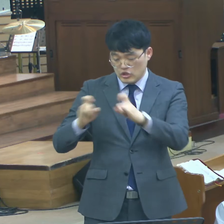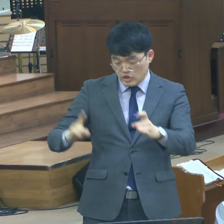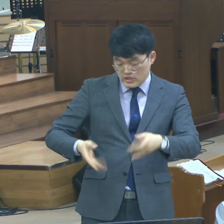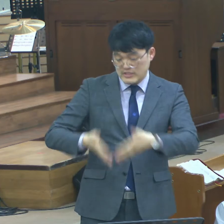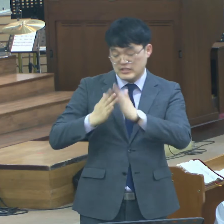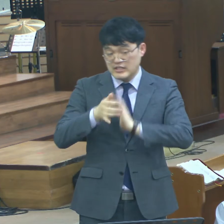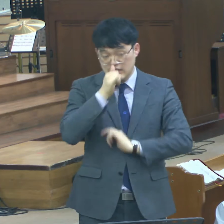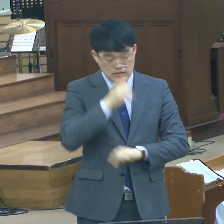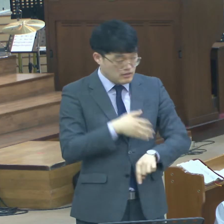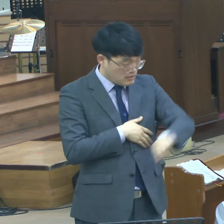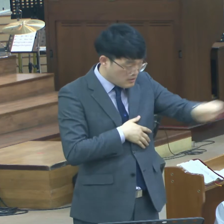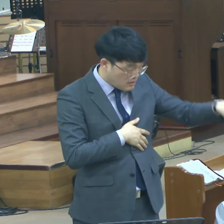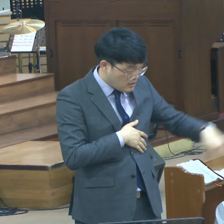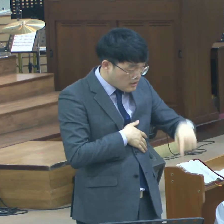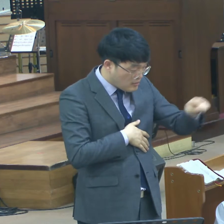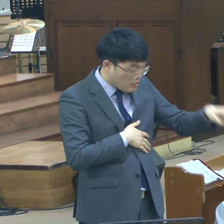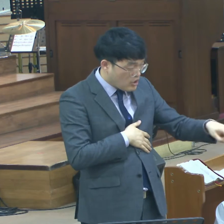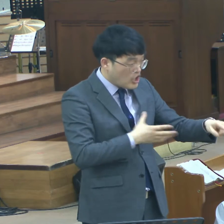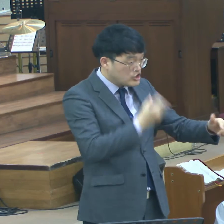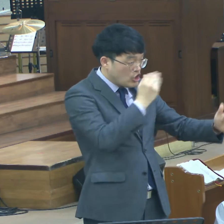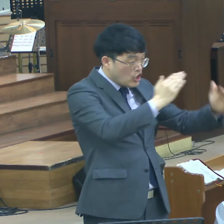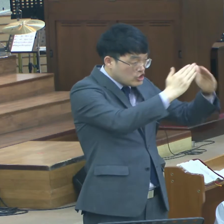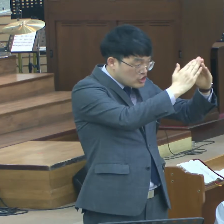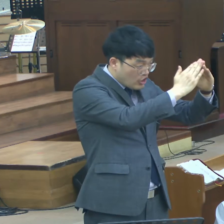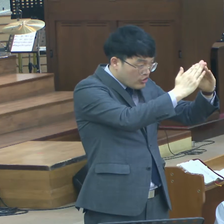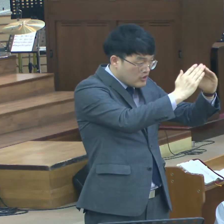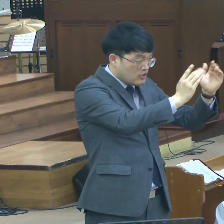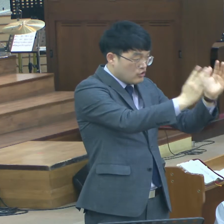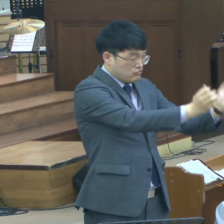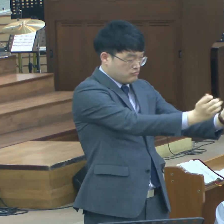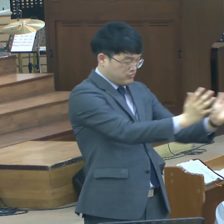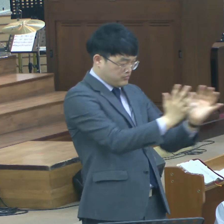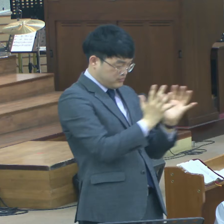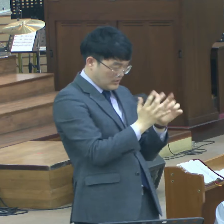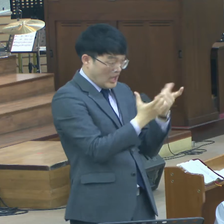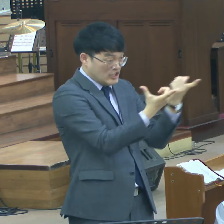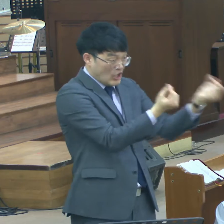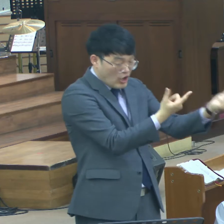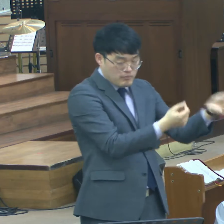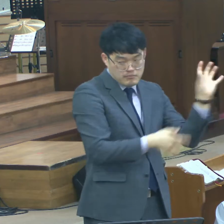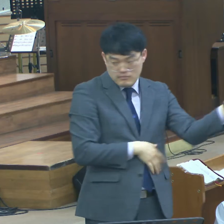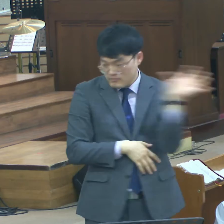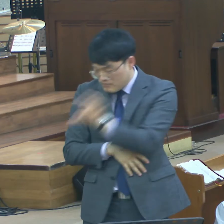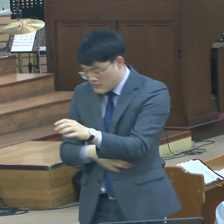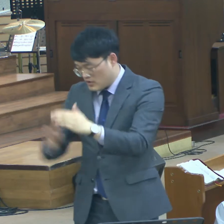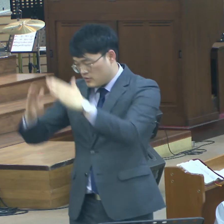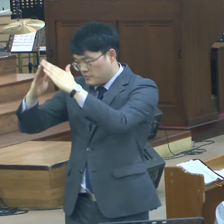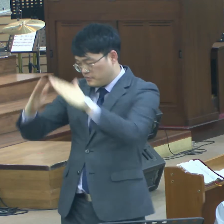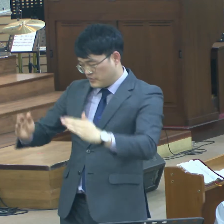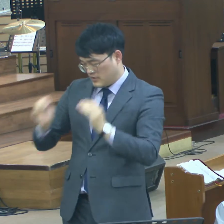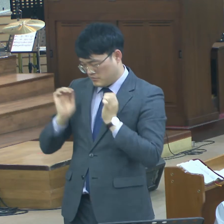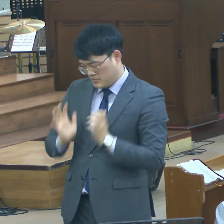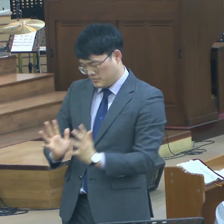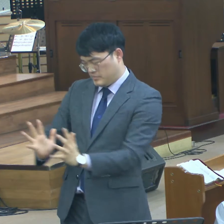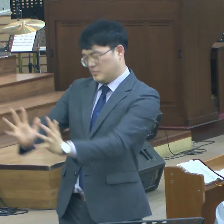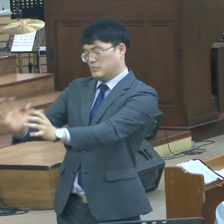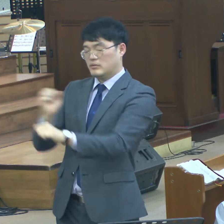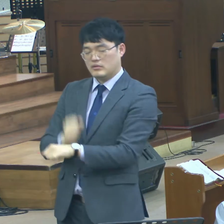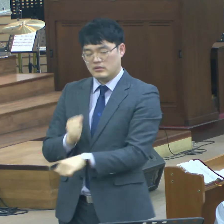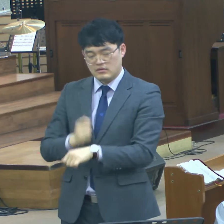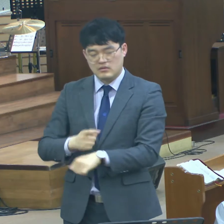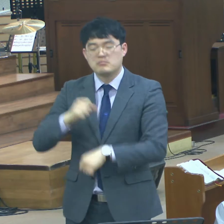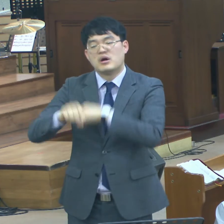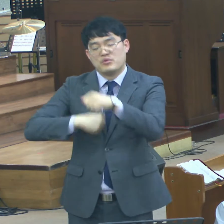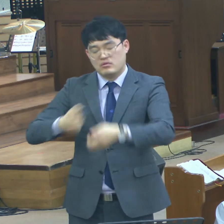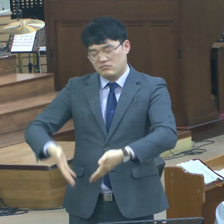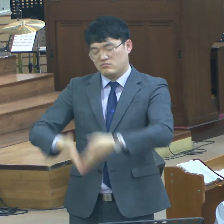여자를 데려다가 그 여자를 기쁘게 하기 위해서 성전의 설계도를 훔친 사람처럼 성전의 어떤 모양을 가지고